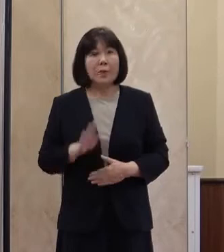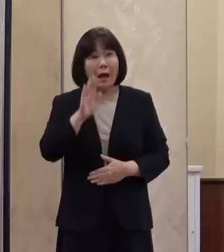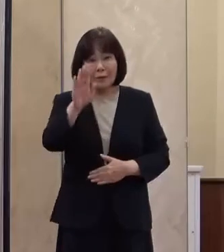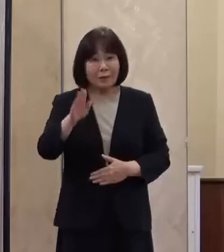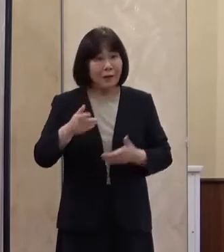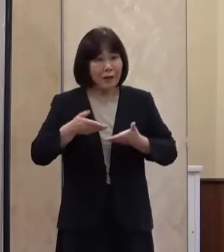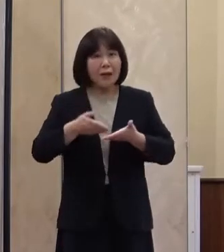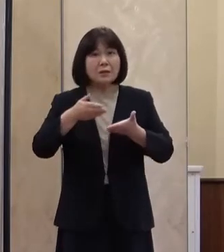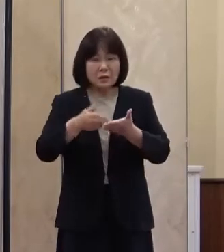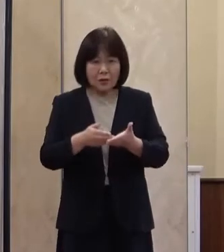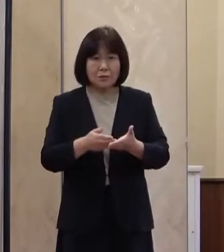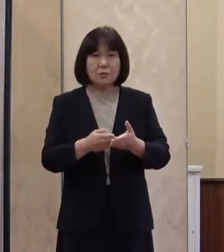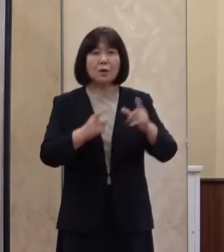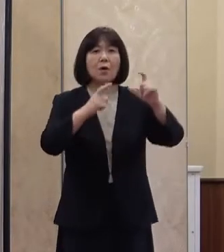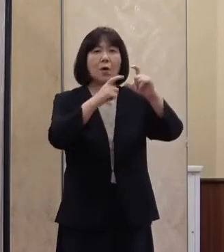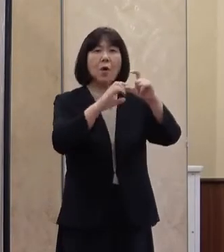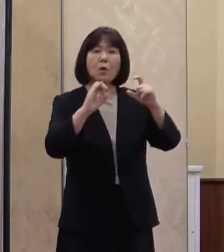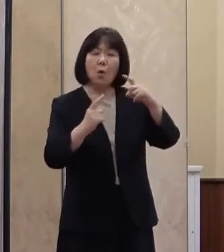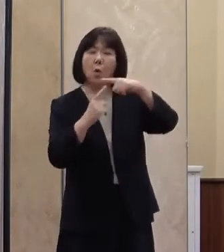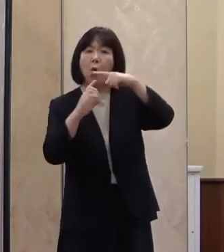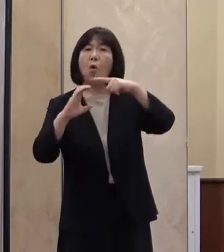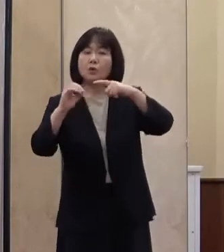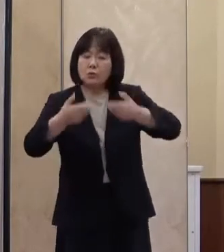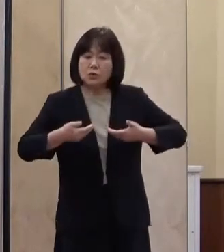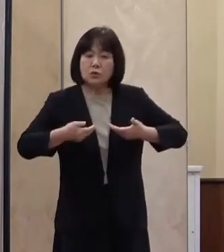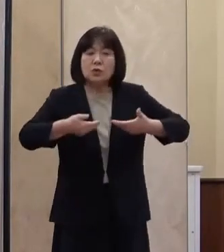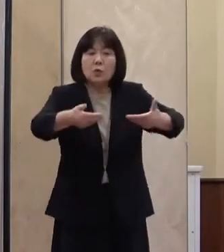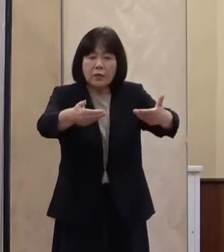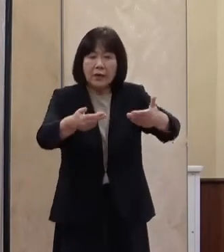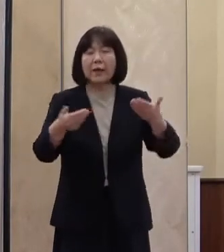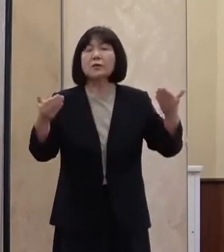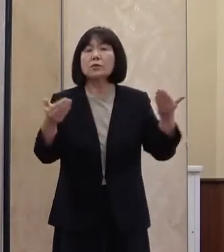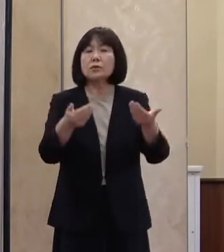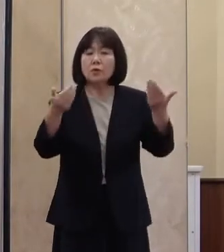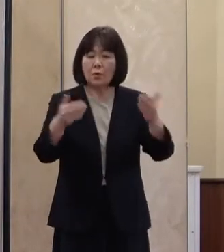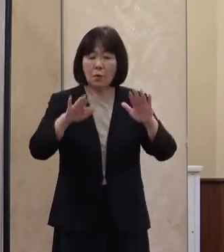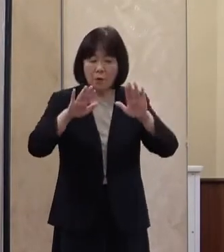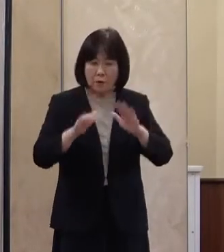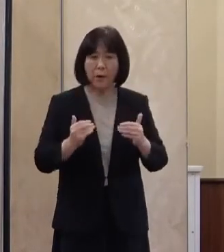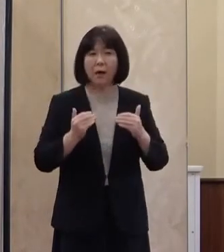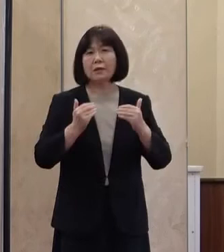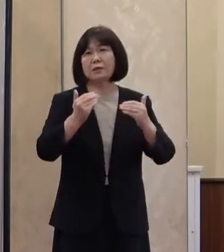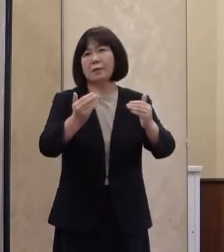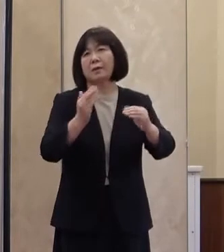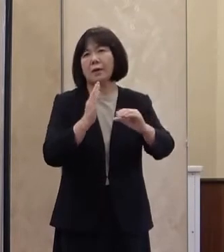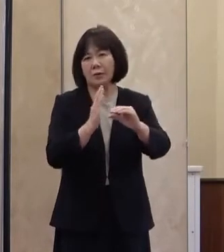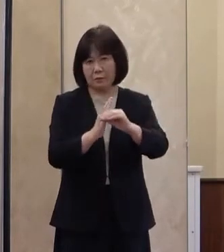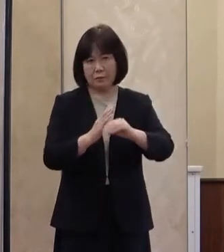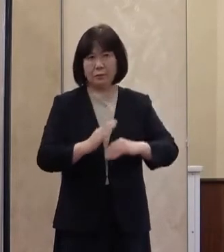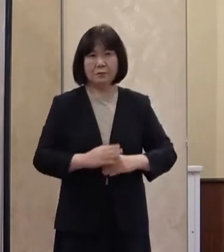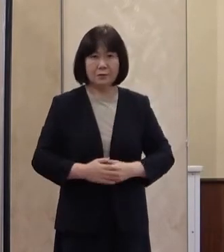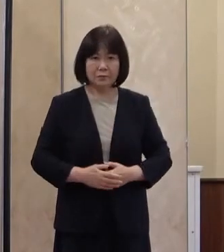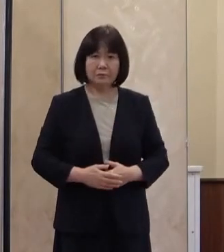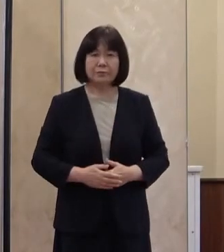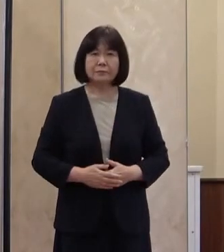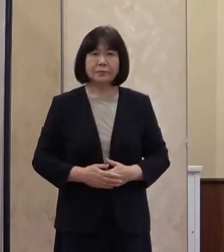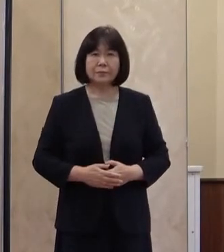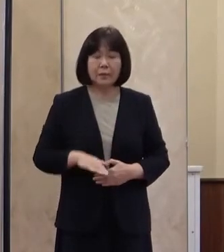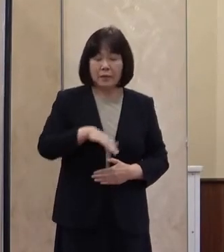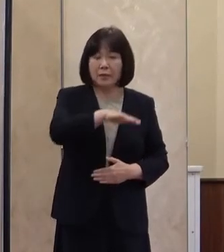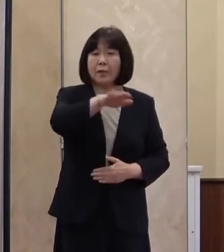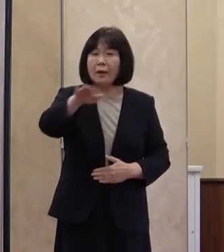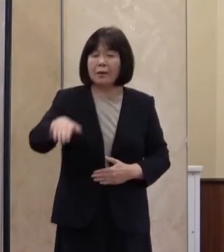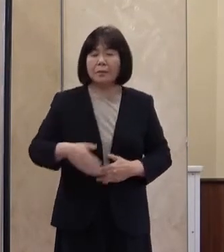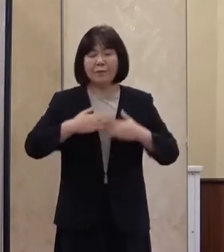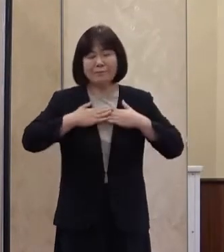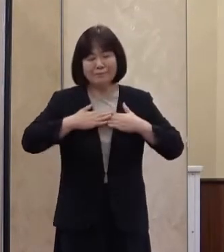しますけれども、 GoTo 商店街という事業も今進めているところです。その中で誰でもが安